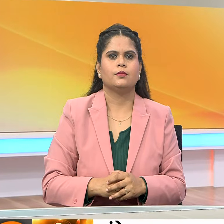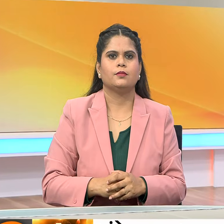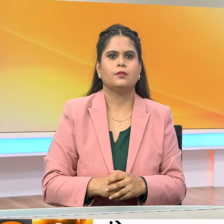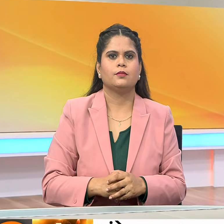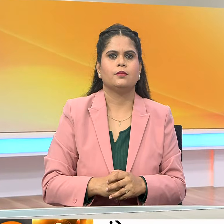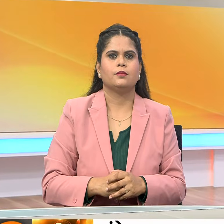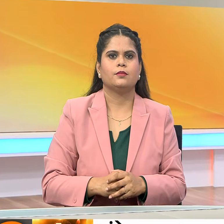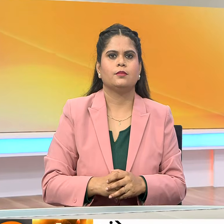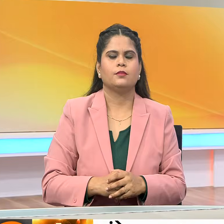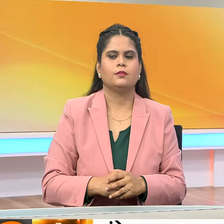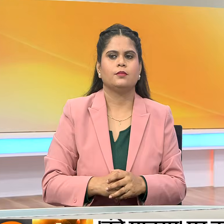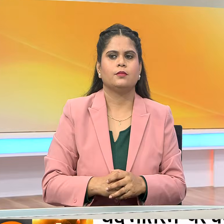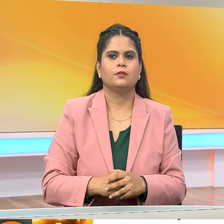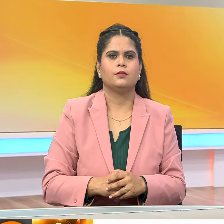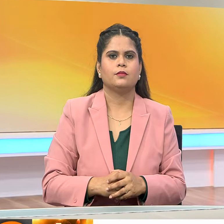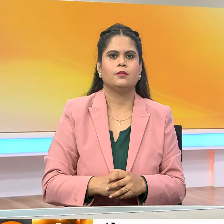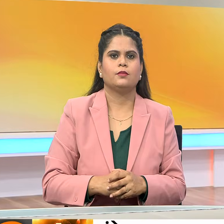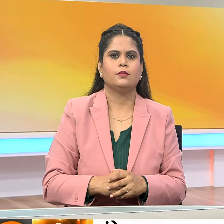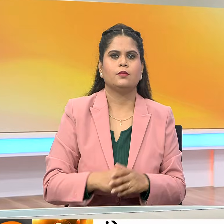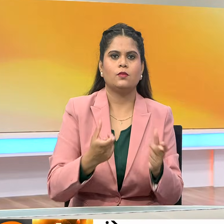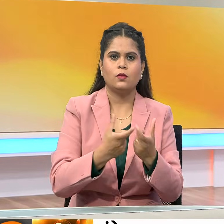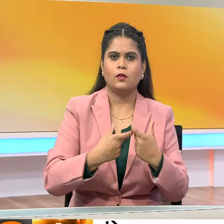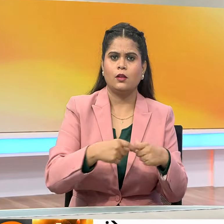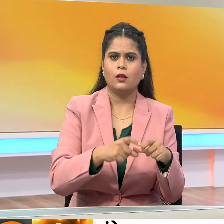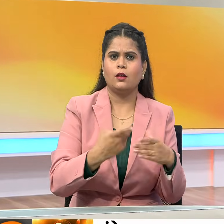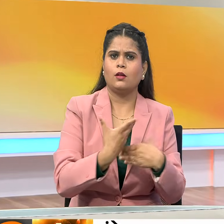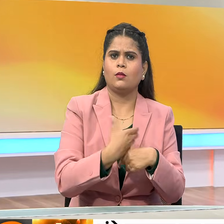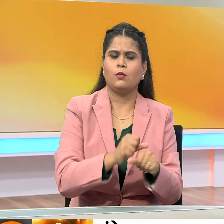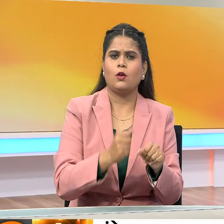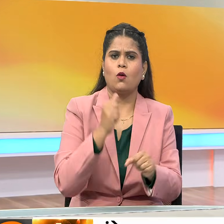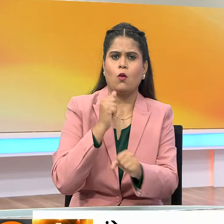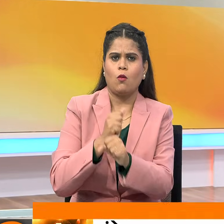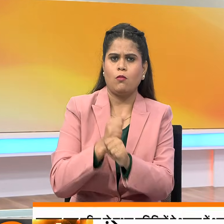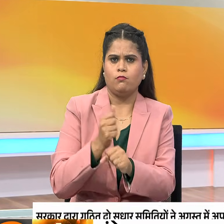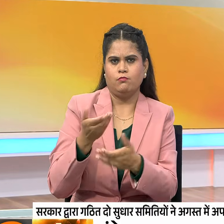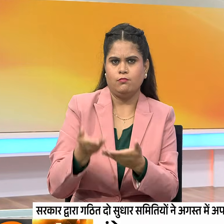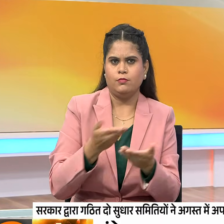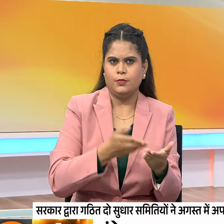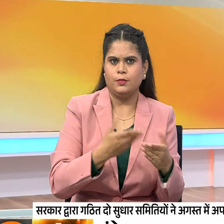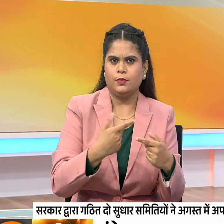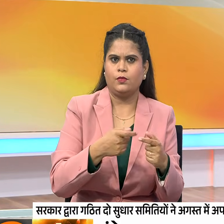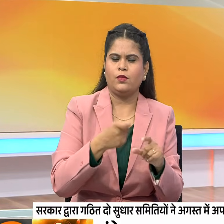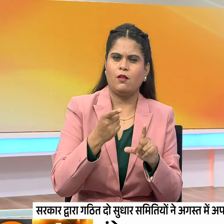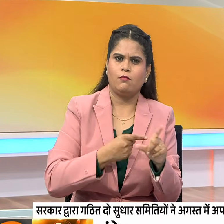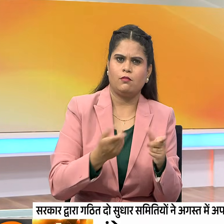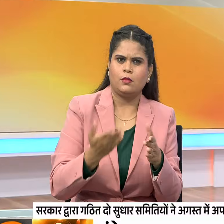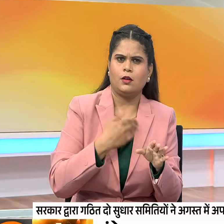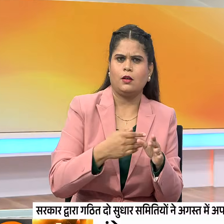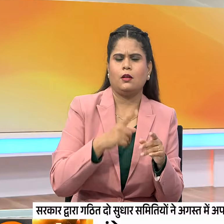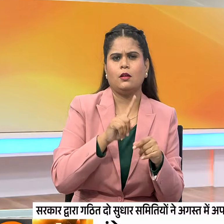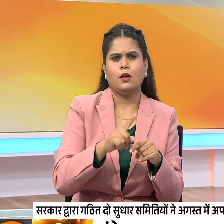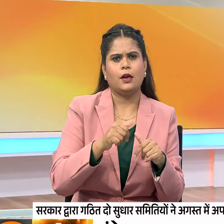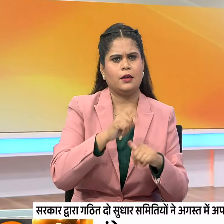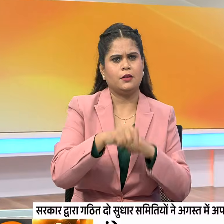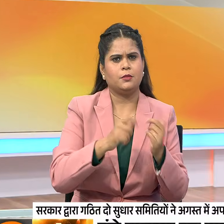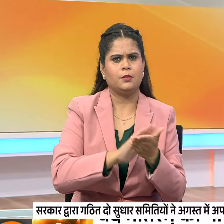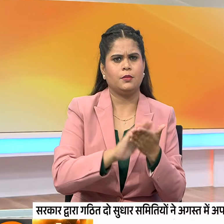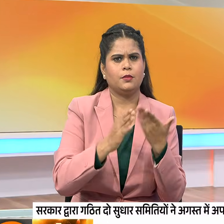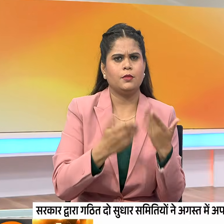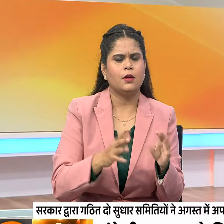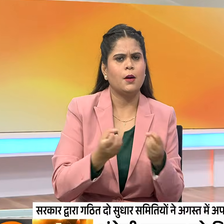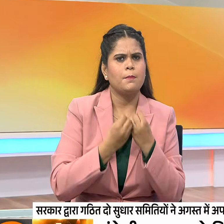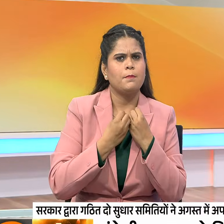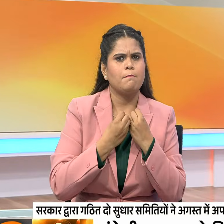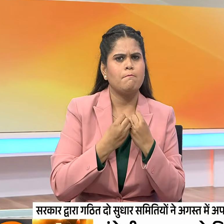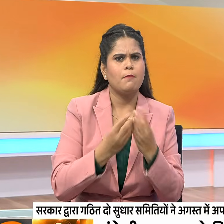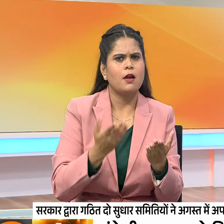Reforms committee, which have been set up by the government and just completed 1 year in August, have made several recommendations